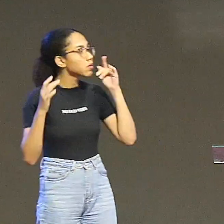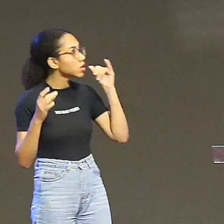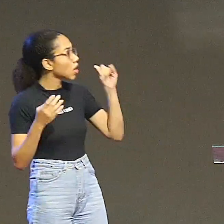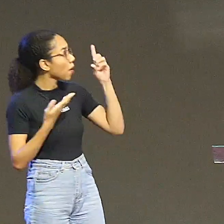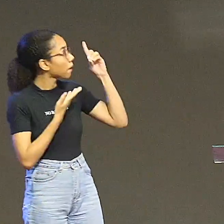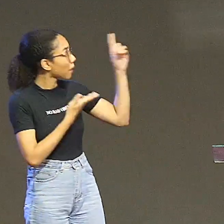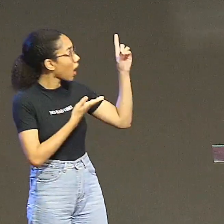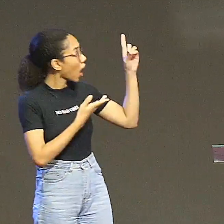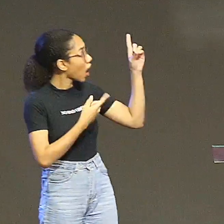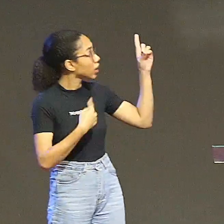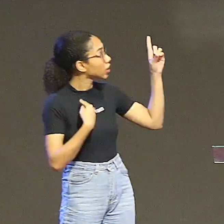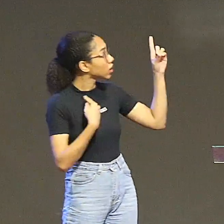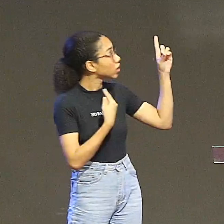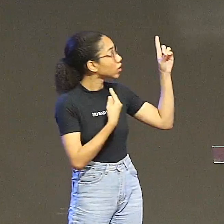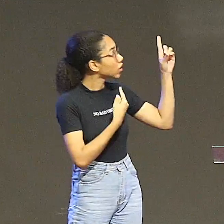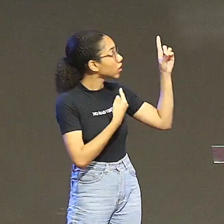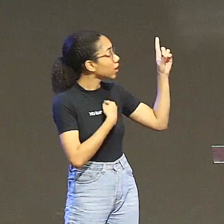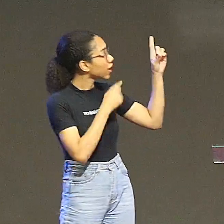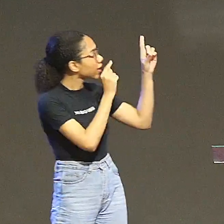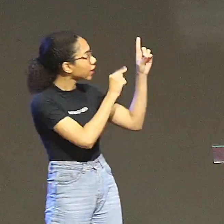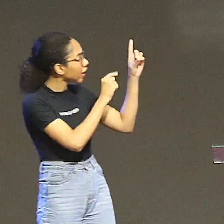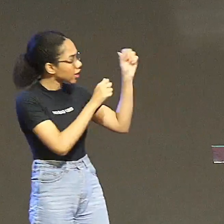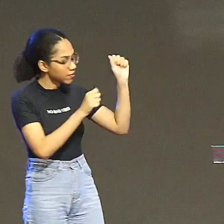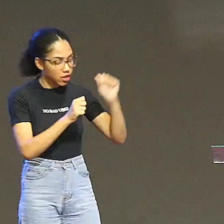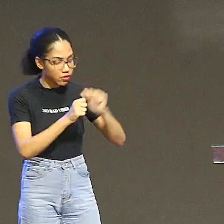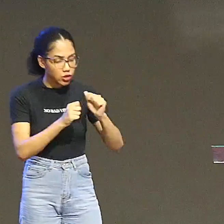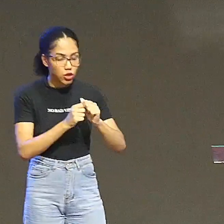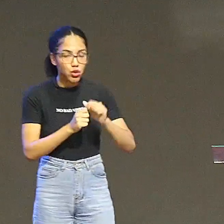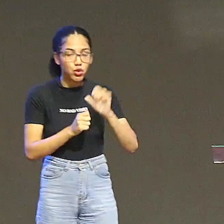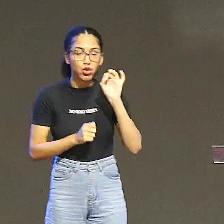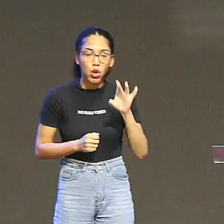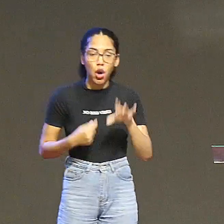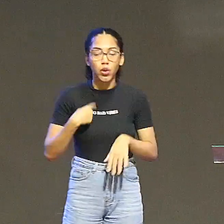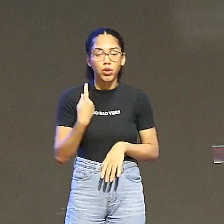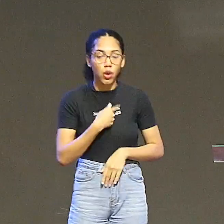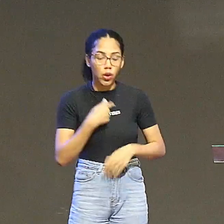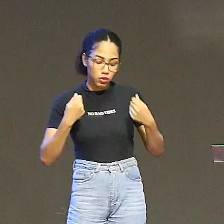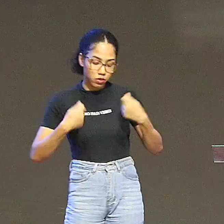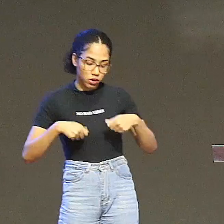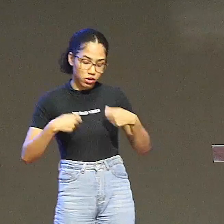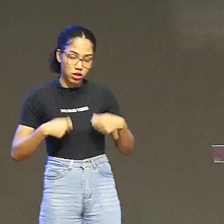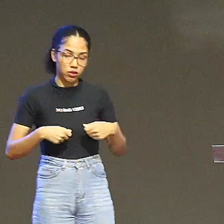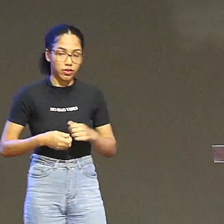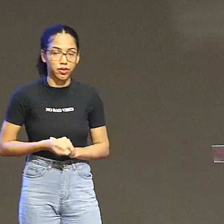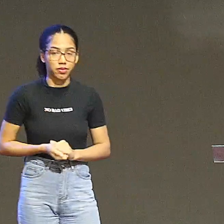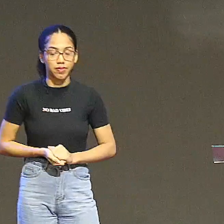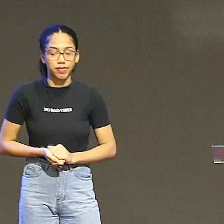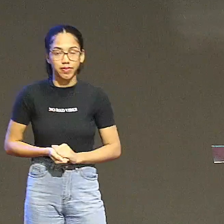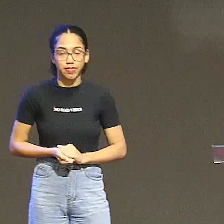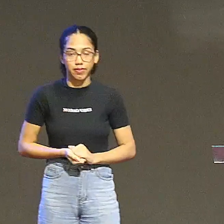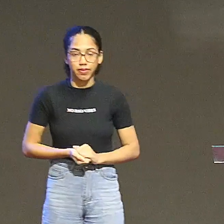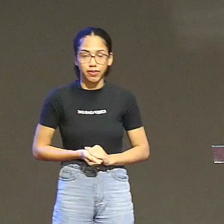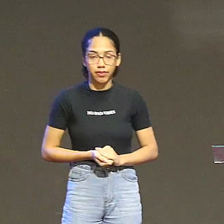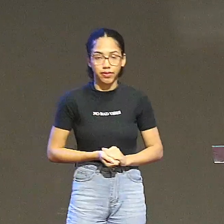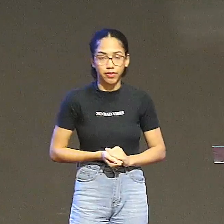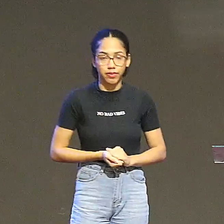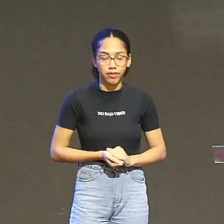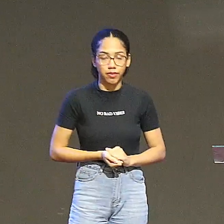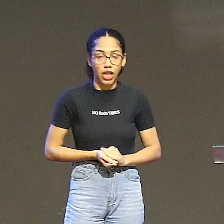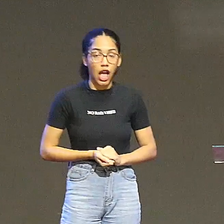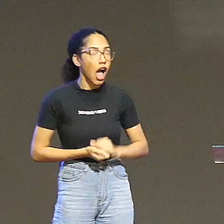nós temos necessidade mas geralmente Deus não se move Pelas nossas